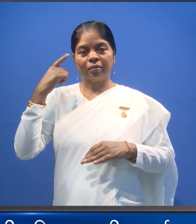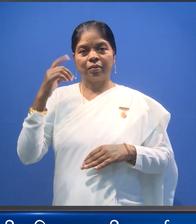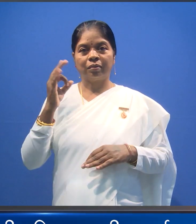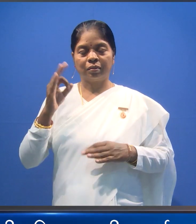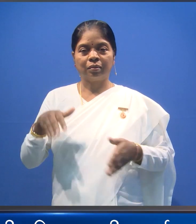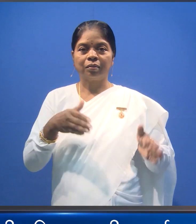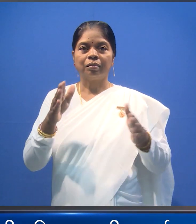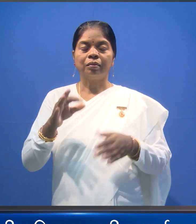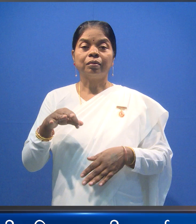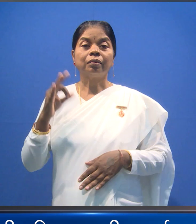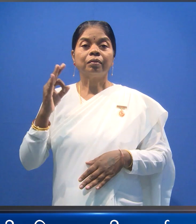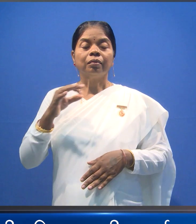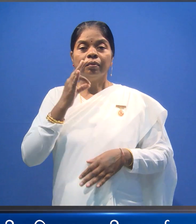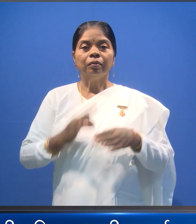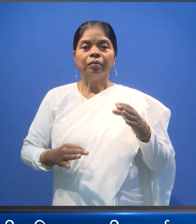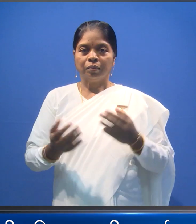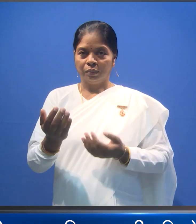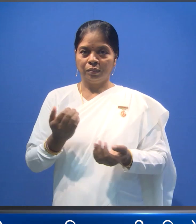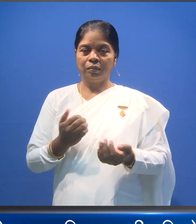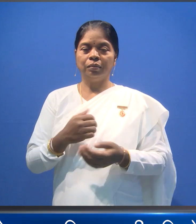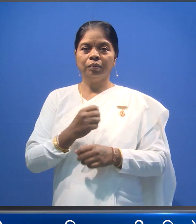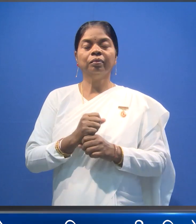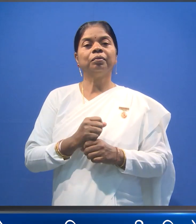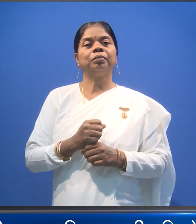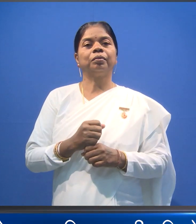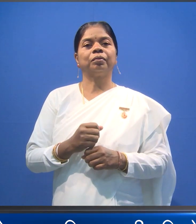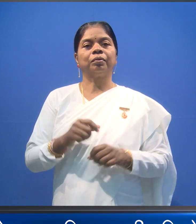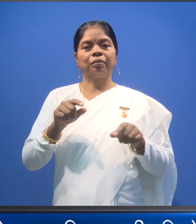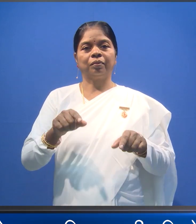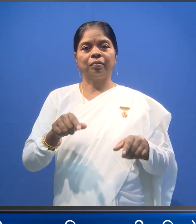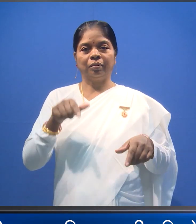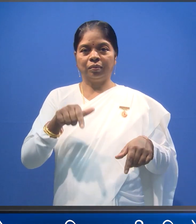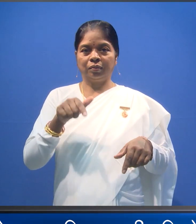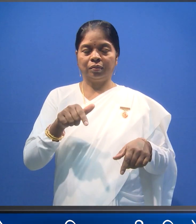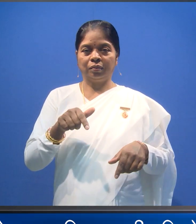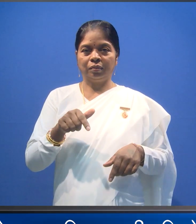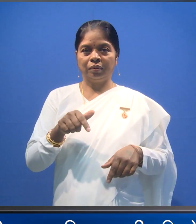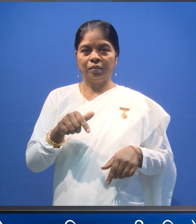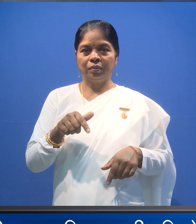मार्ग, नवीन गोष्टींचा स्वीकार करून तसेच वास्तविकतावादी